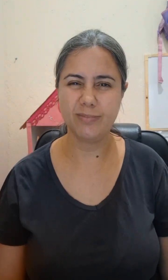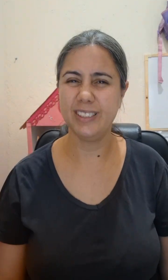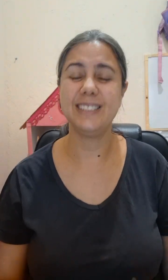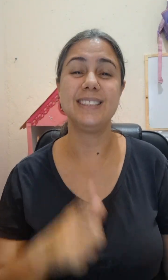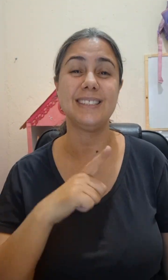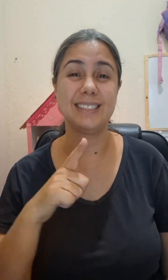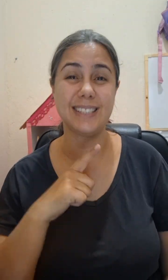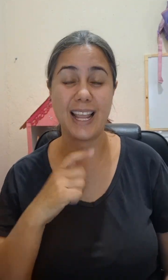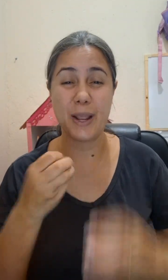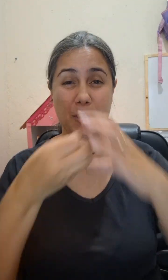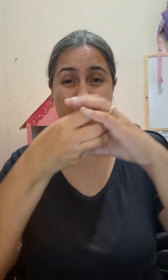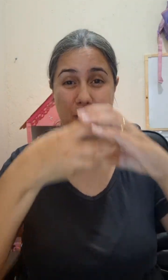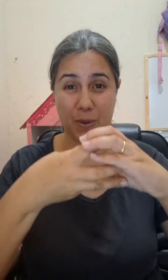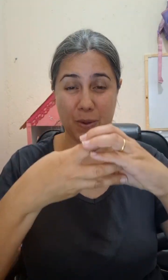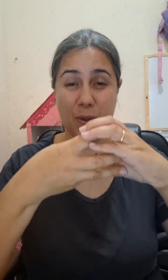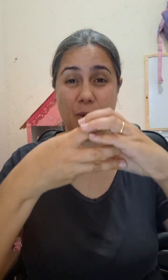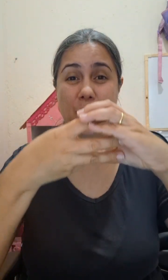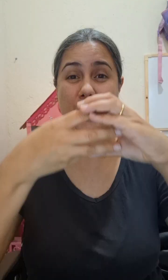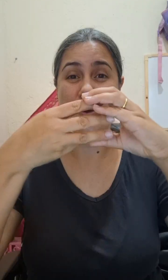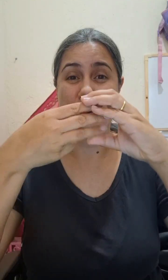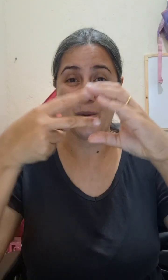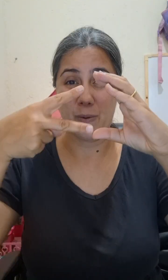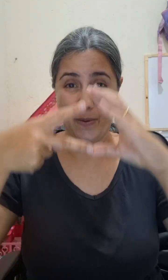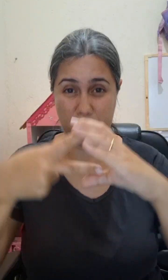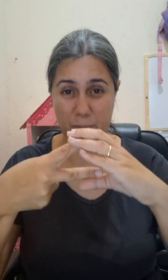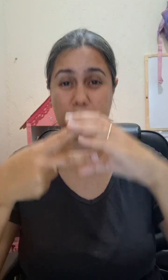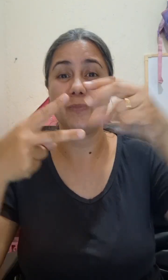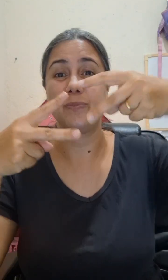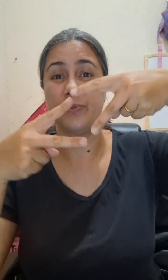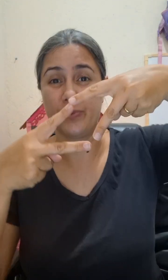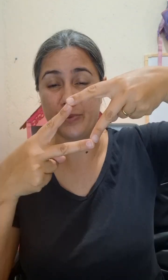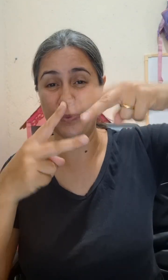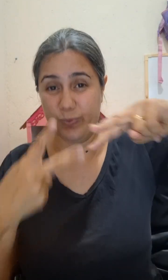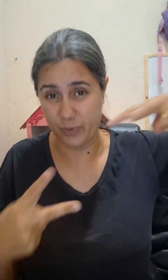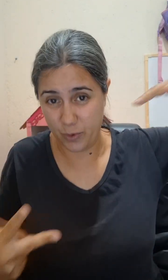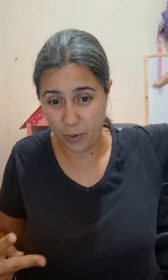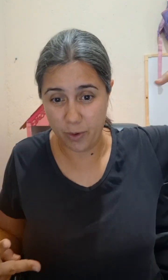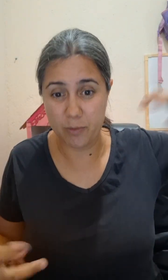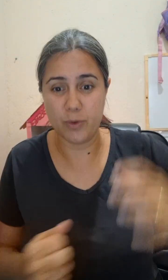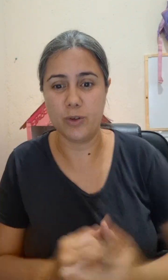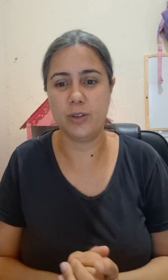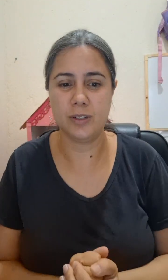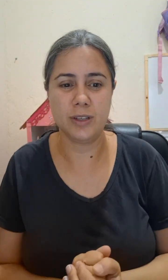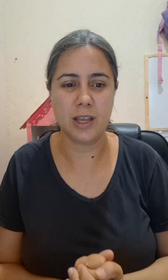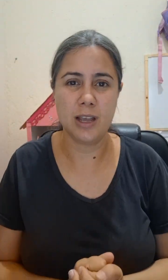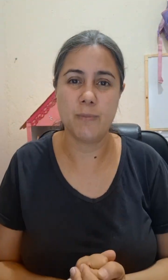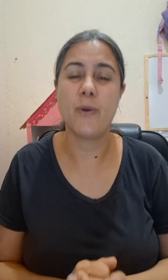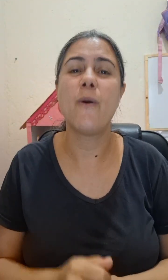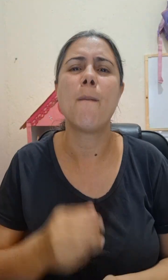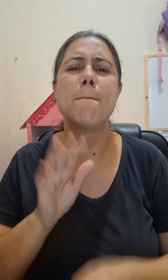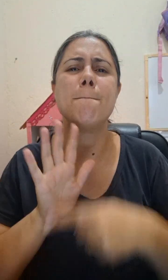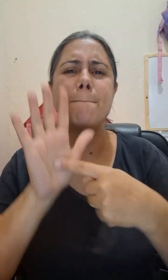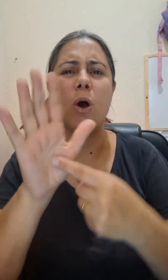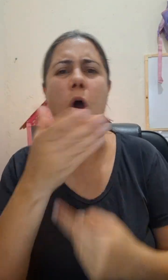só tem ele, é exclusivo. E tem dentro dele os cromossomos